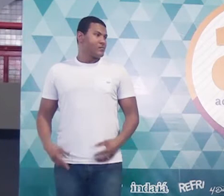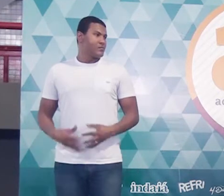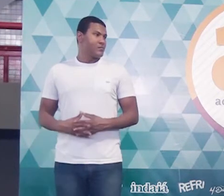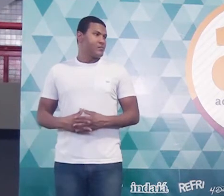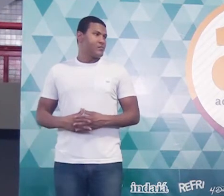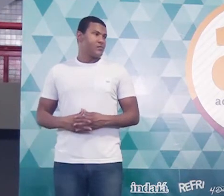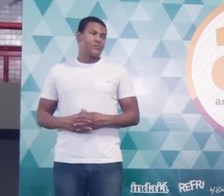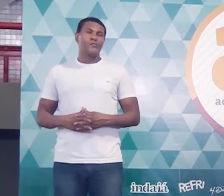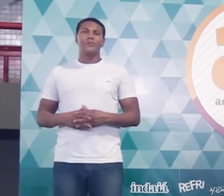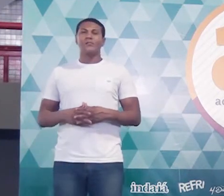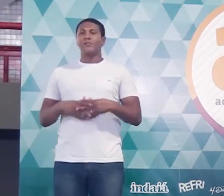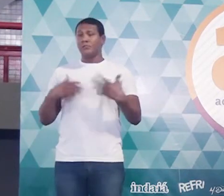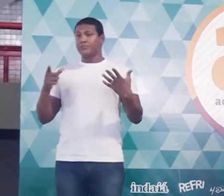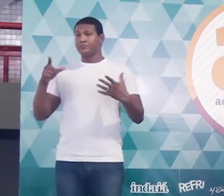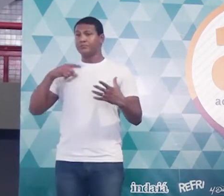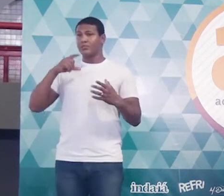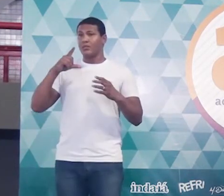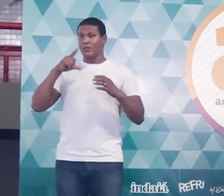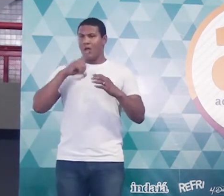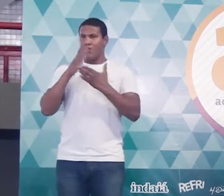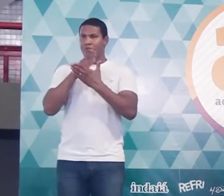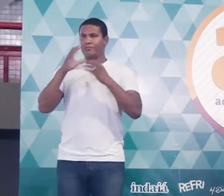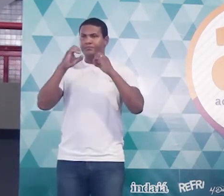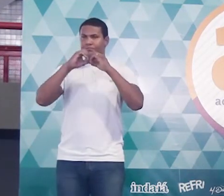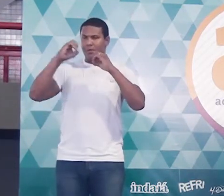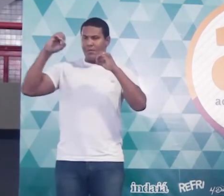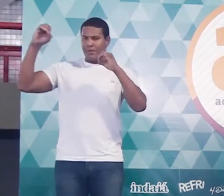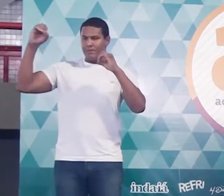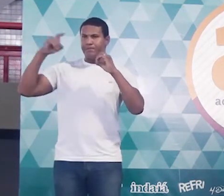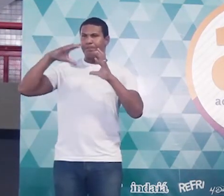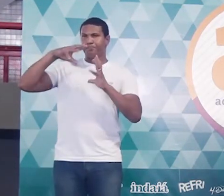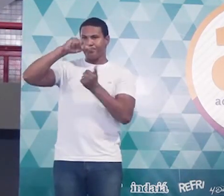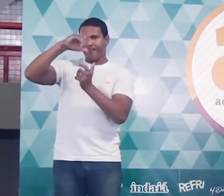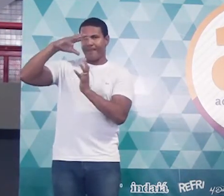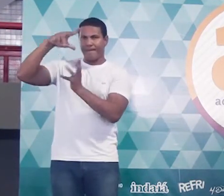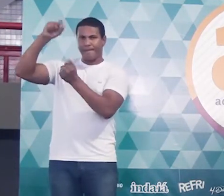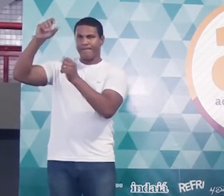Os planetas gasosos, Júpiter e Saturno,